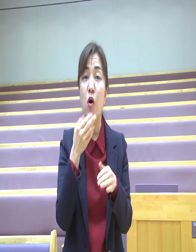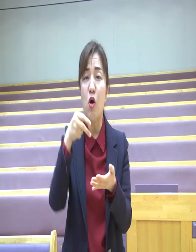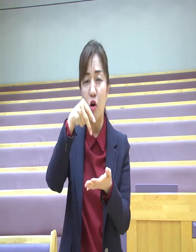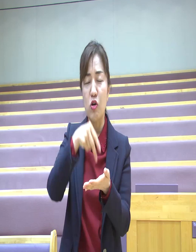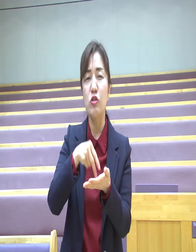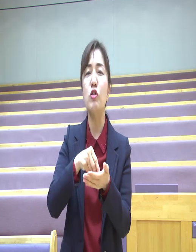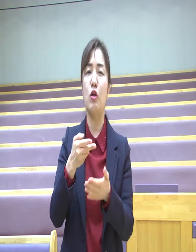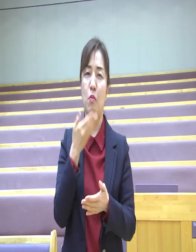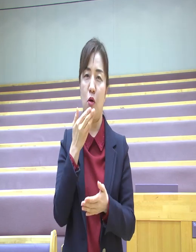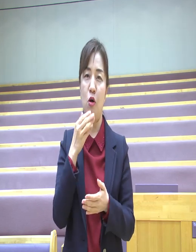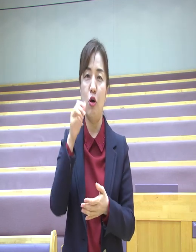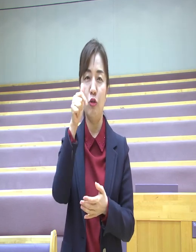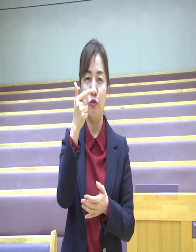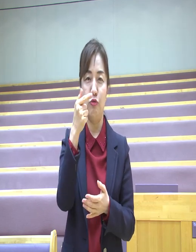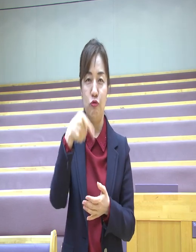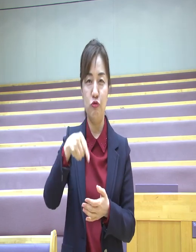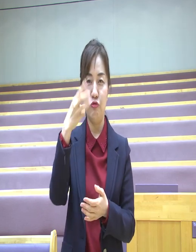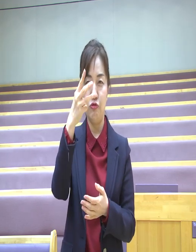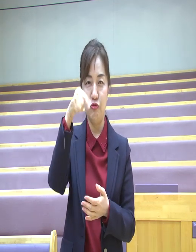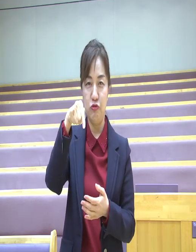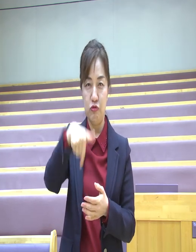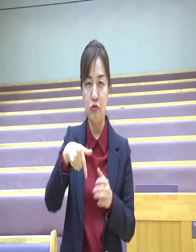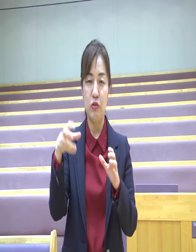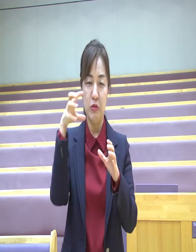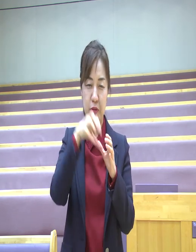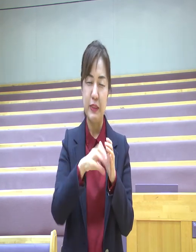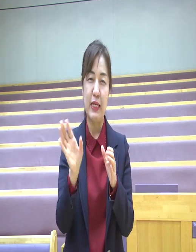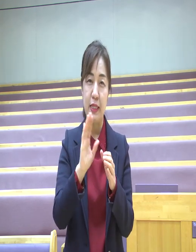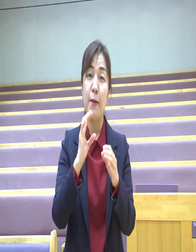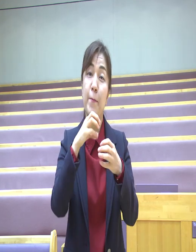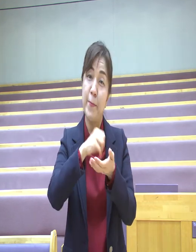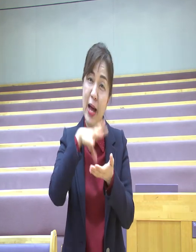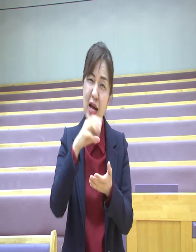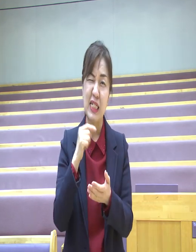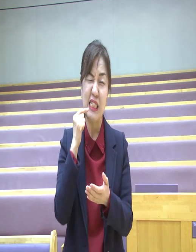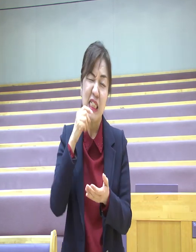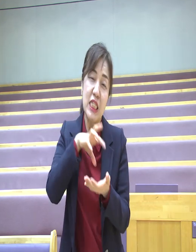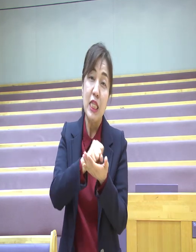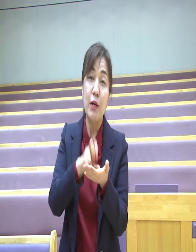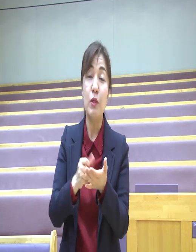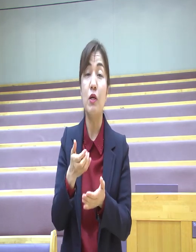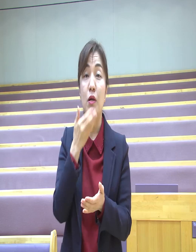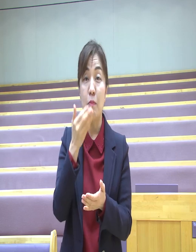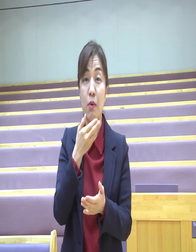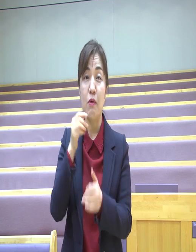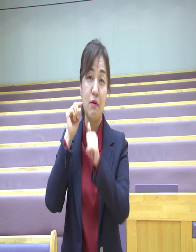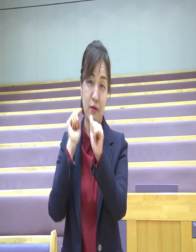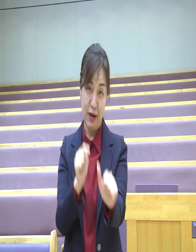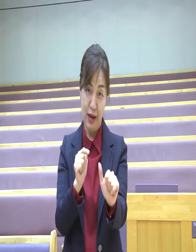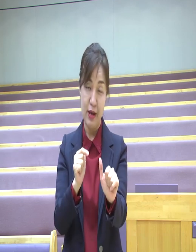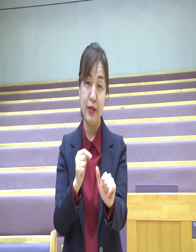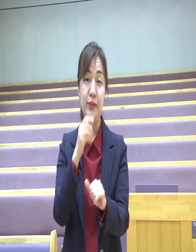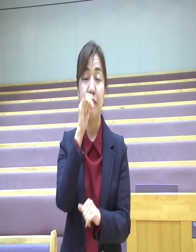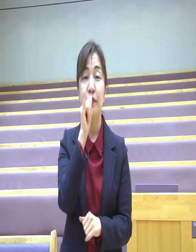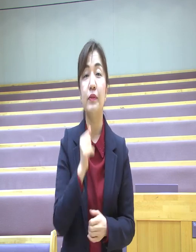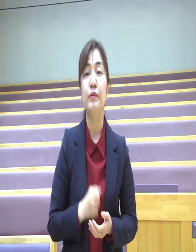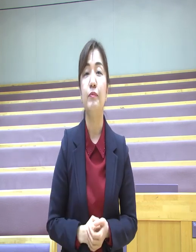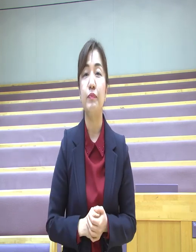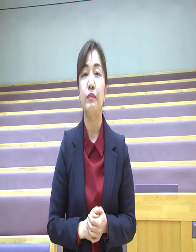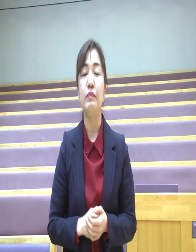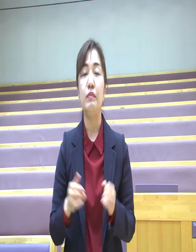서서 먹고 누룩을 넣지 않은 빵과 그리고 쓴 나물도 함께 먹도록